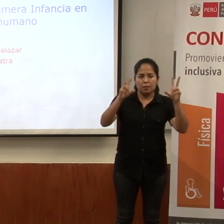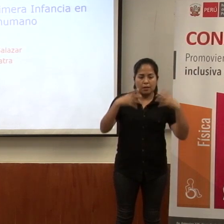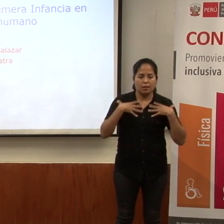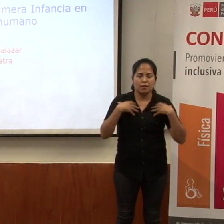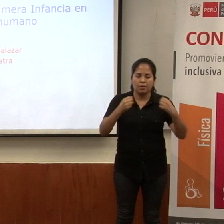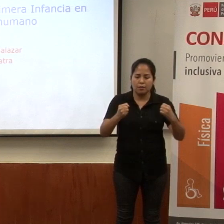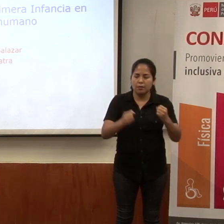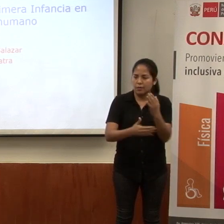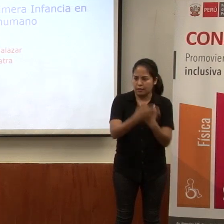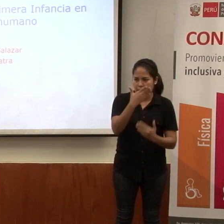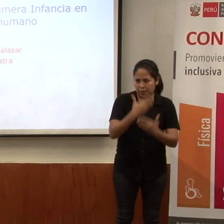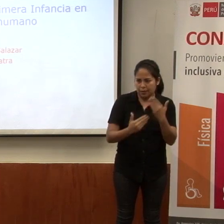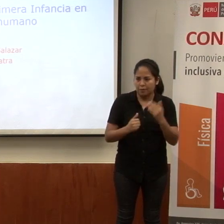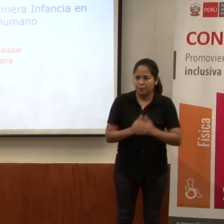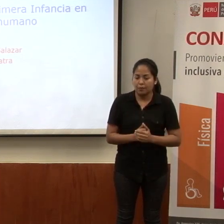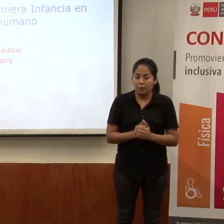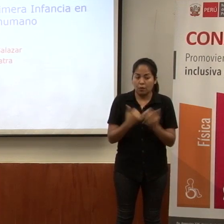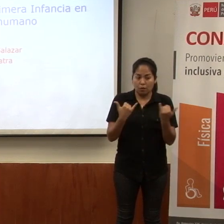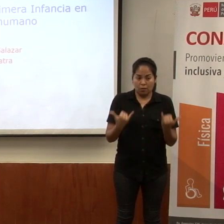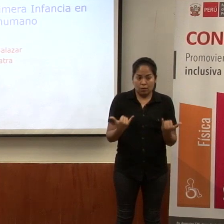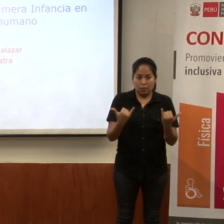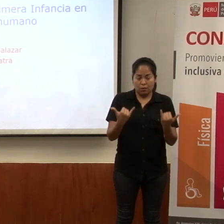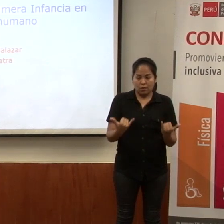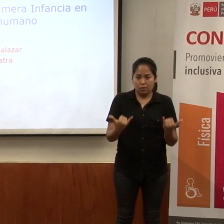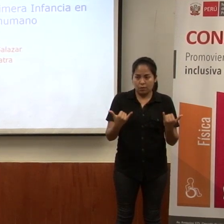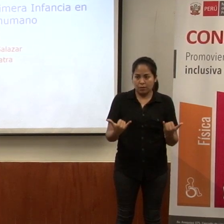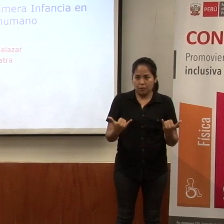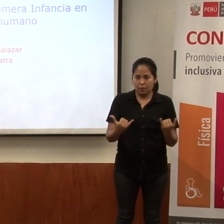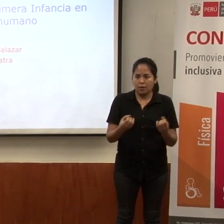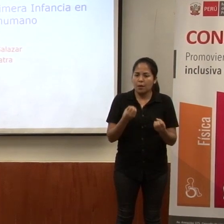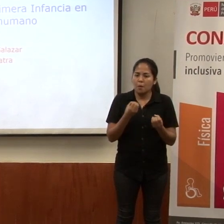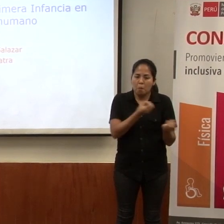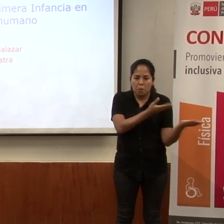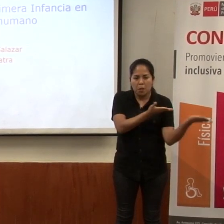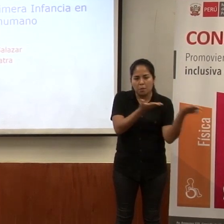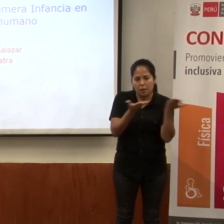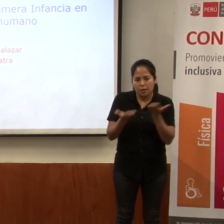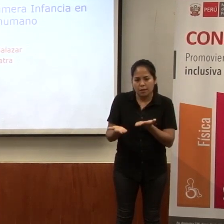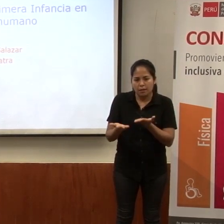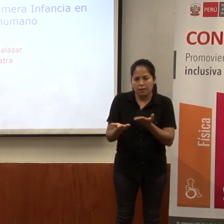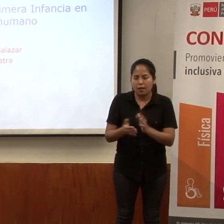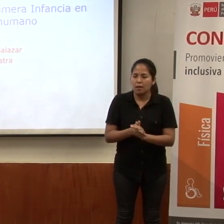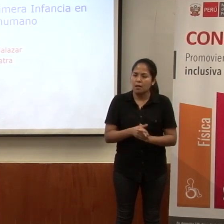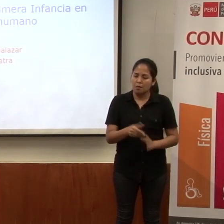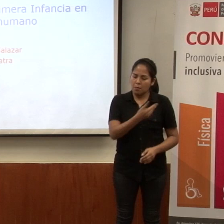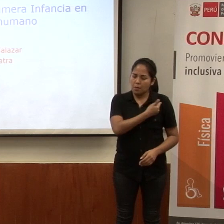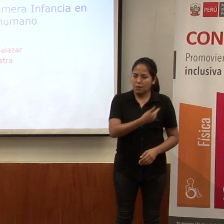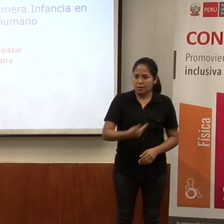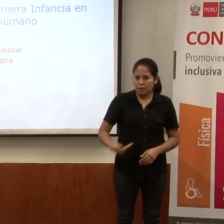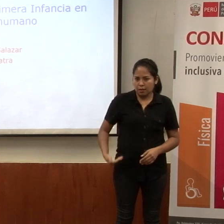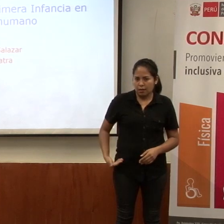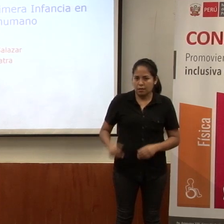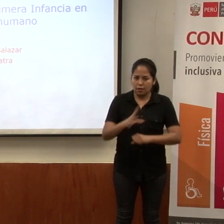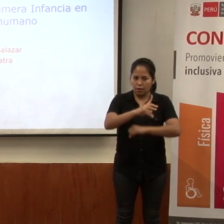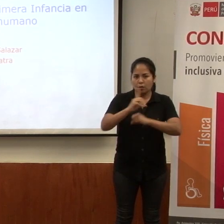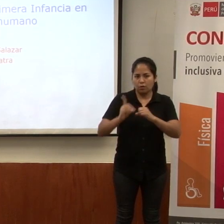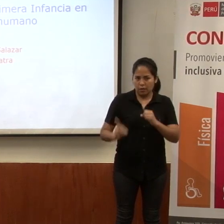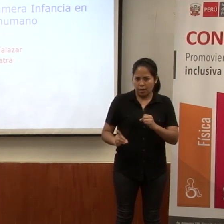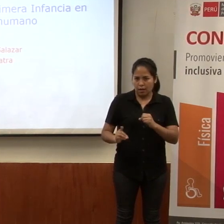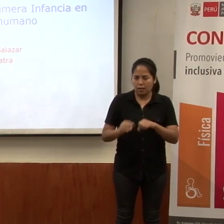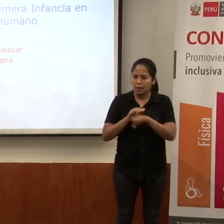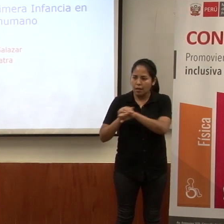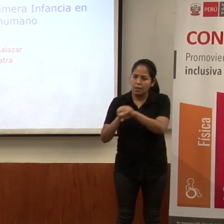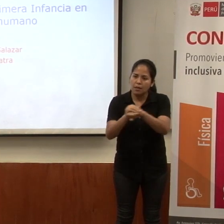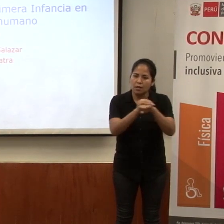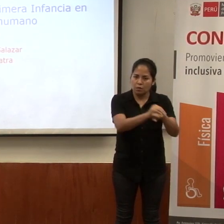discapacidad. En esta mañana les doy la bienvenida en nombre del licenciado Darío Portillo, presidente del CONADIS, y